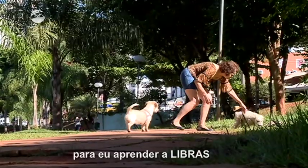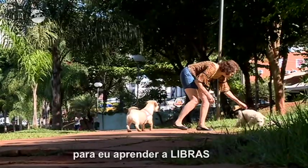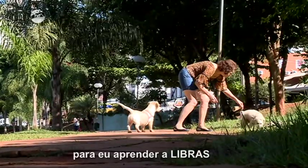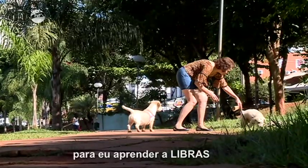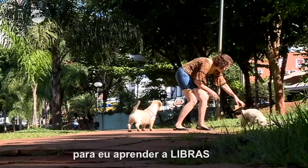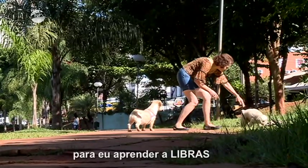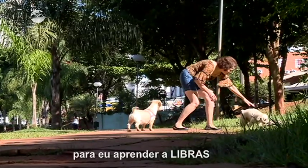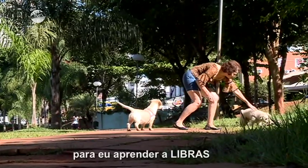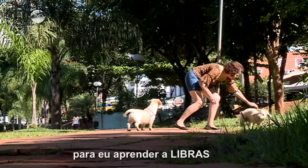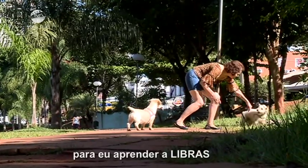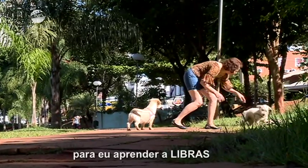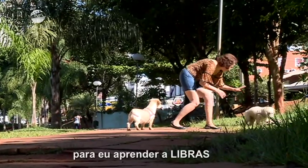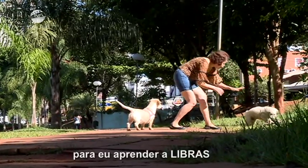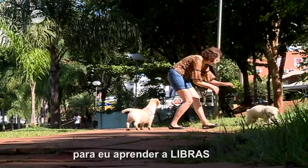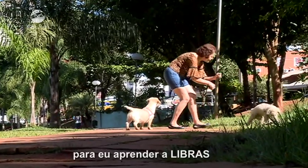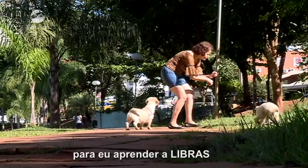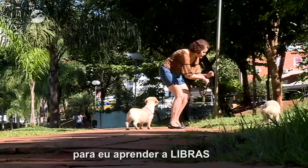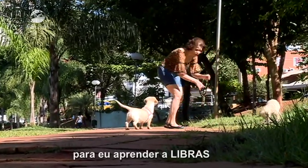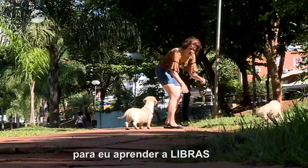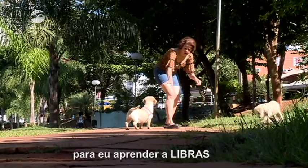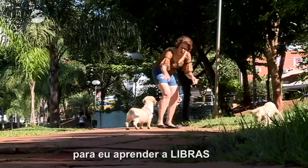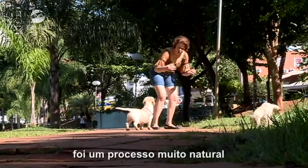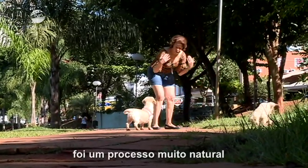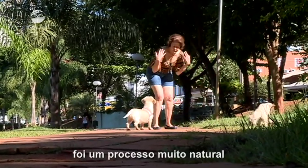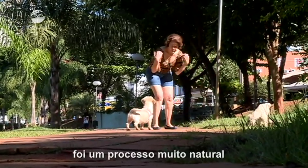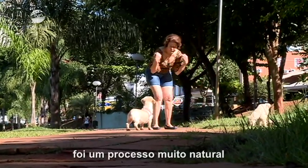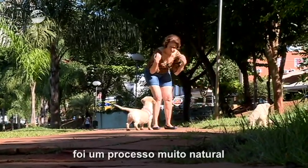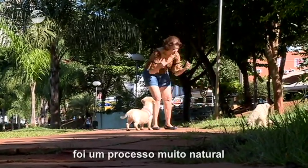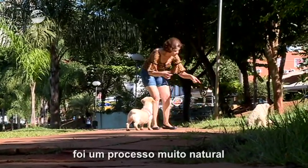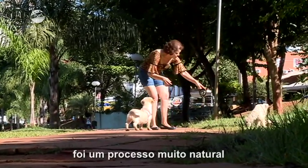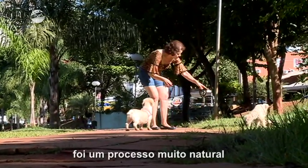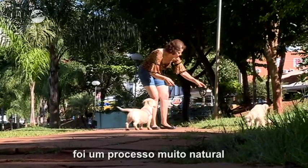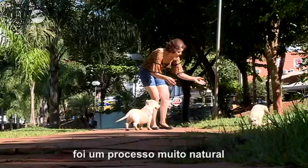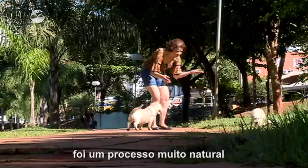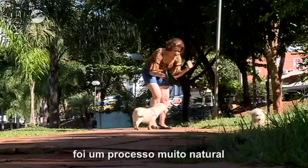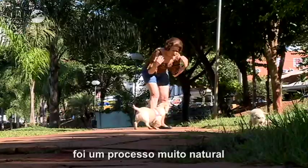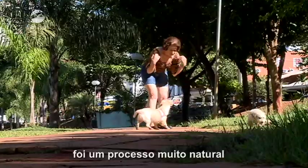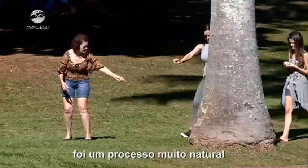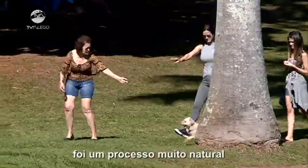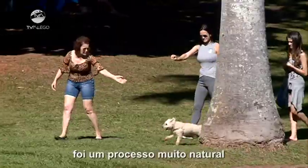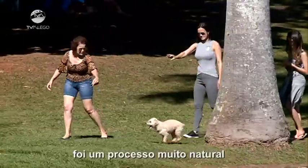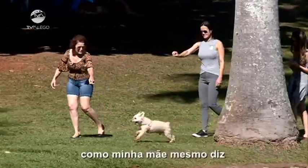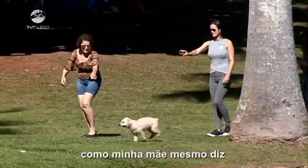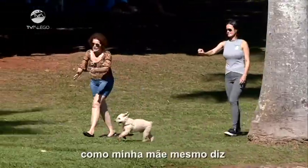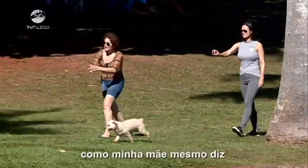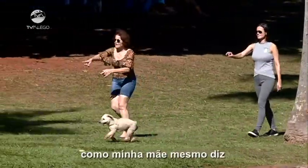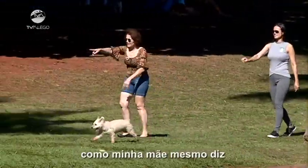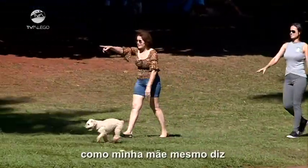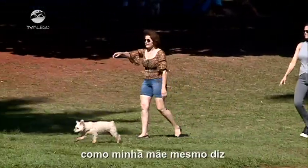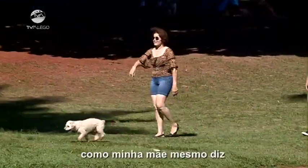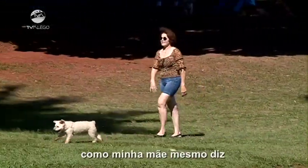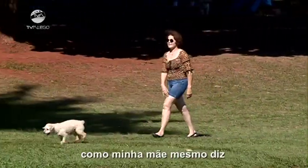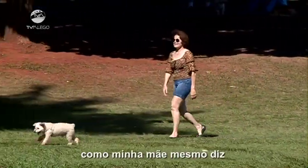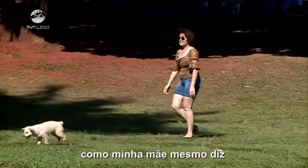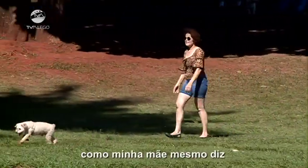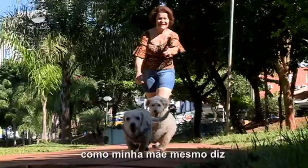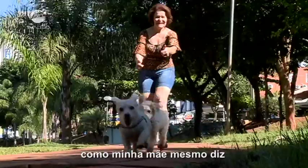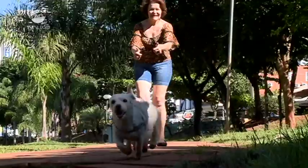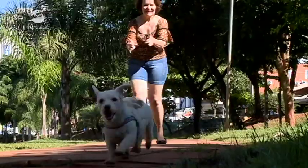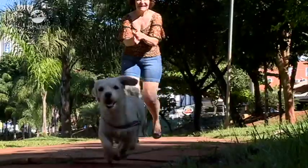para eu aprender a Libras, foi algo assim, foi com um processo assim, muito natural, como minha mãe mesmo diz, assim. Eu não